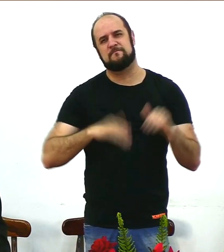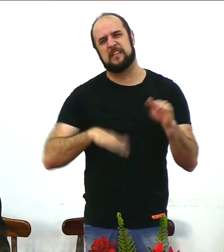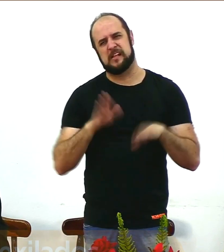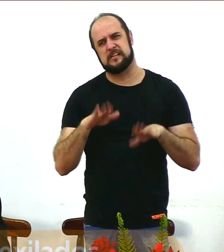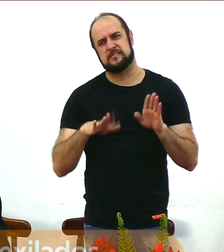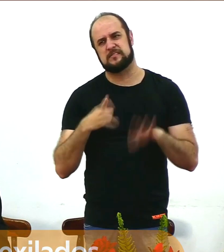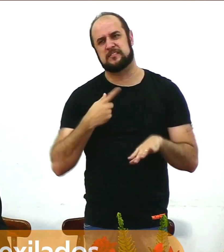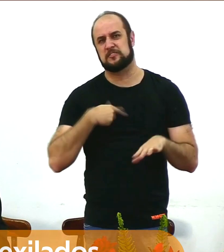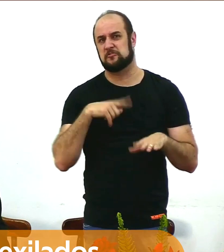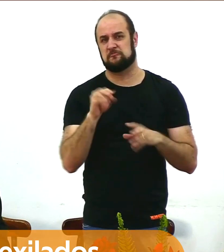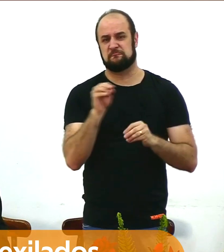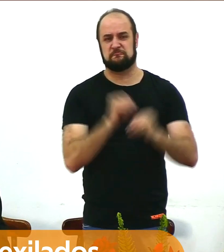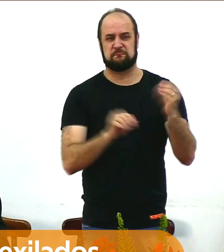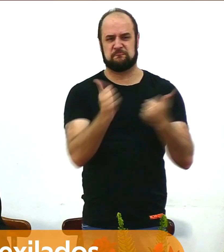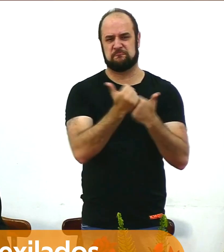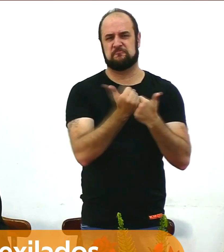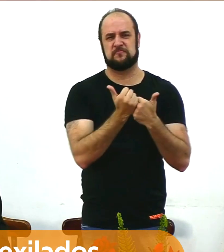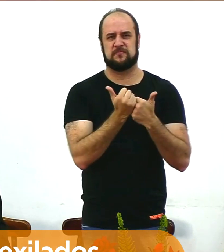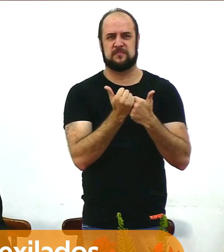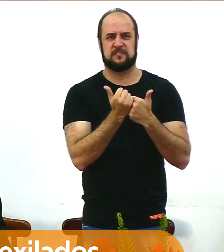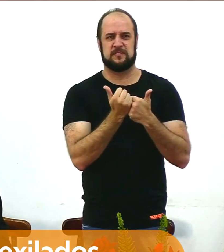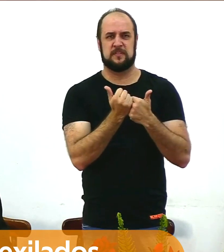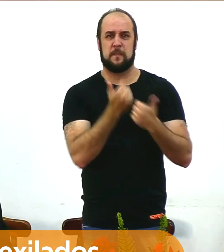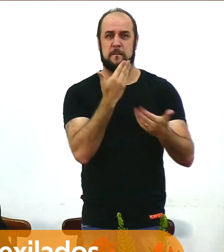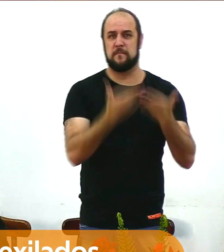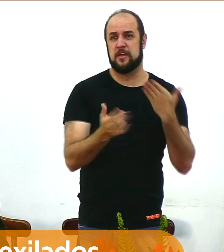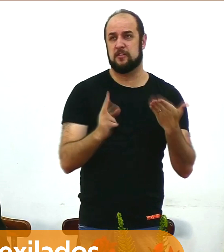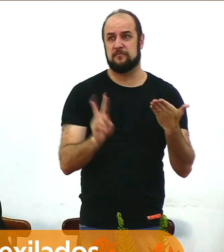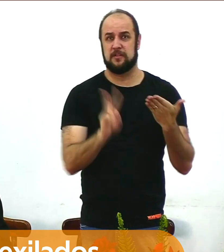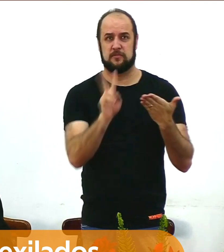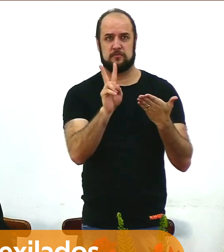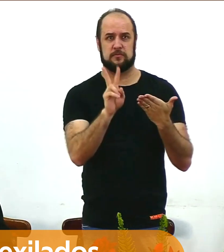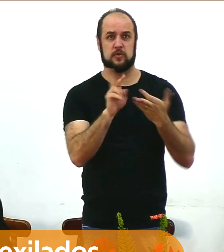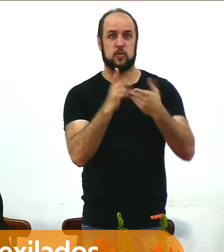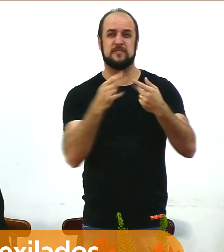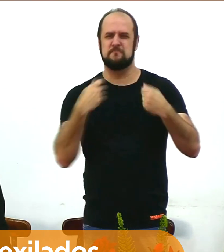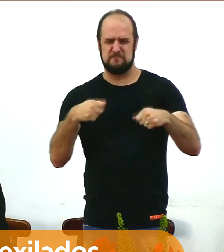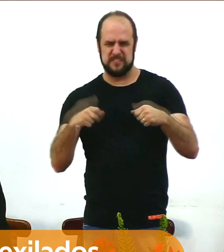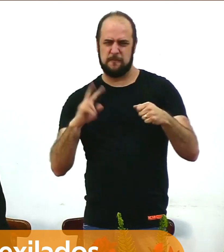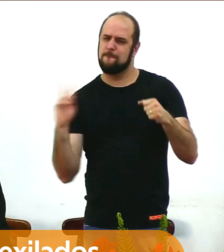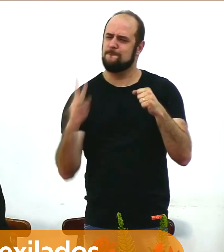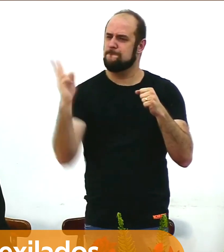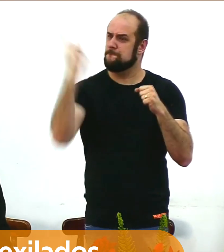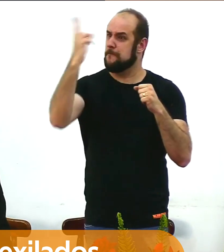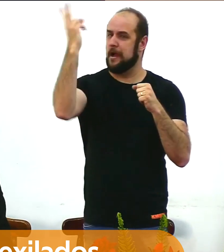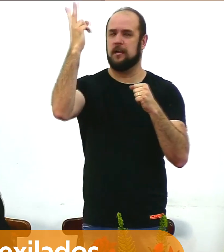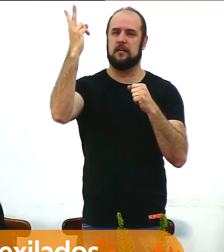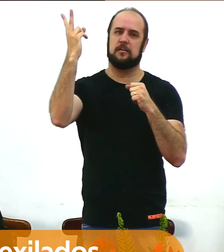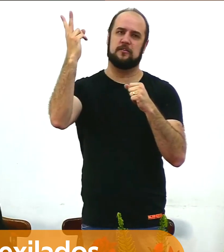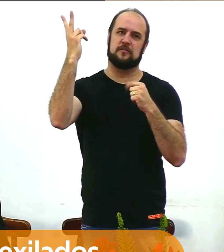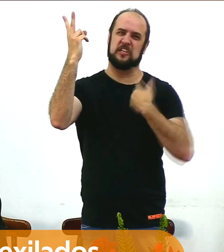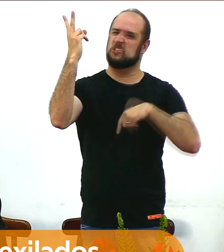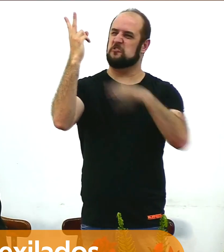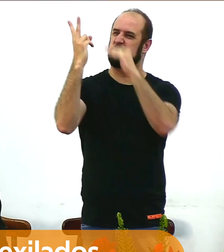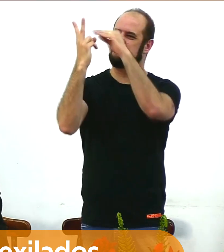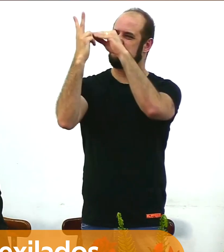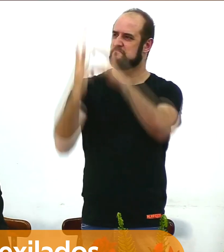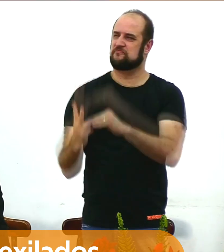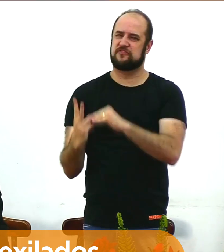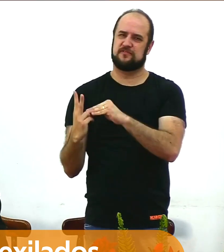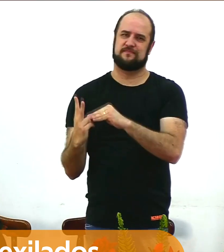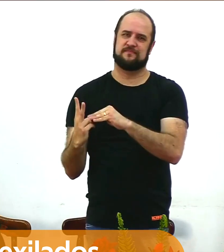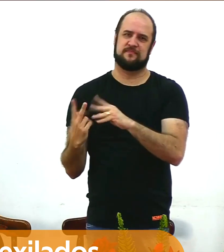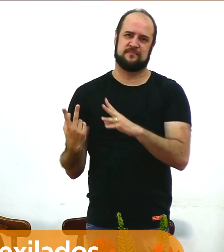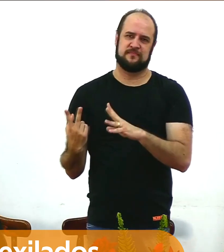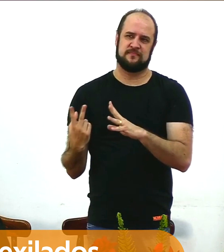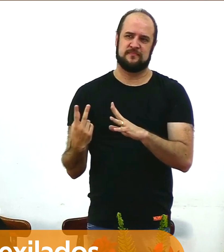passam, e aquilo que eu mais procurei, eu verdadeiramente nem encontrei. Meus queridos irmãos e